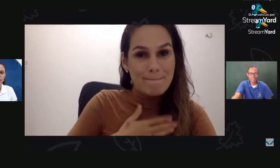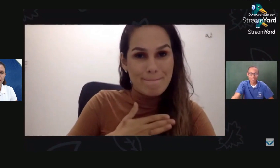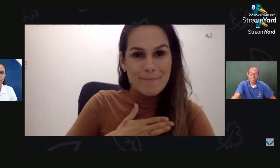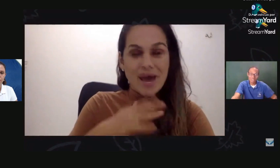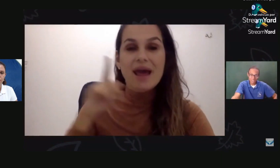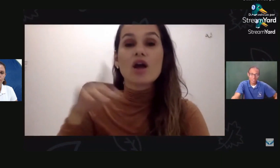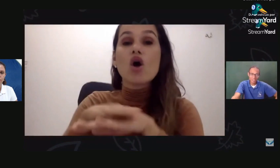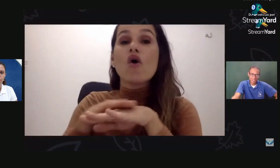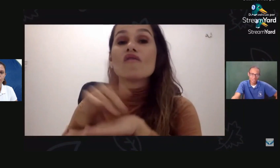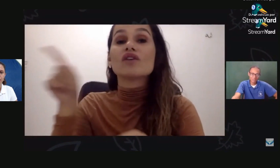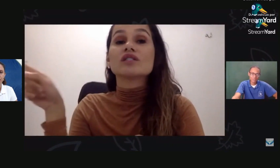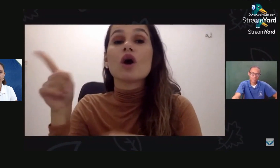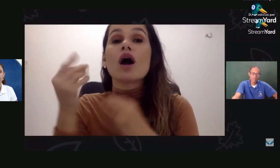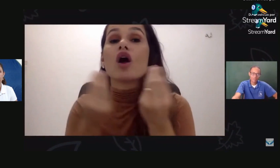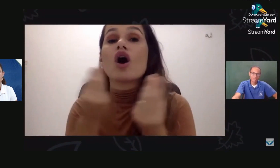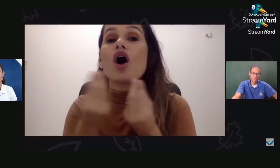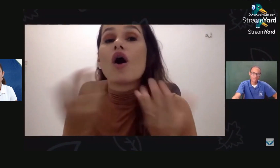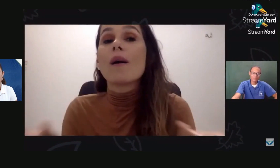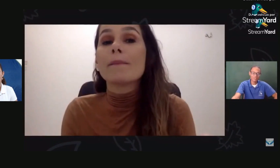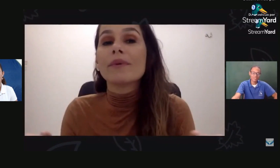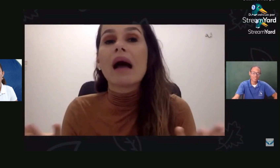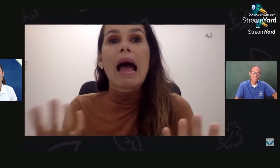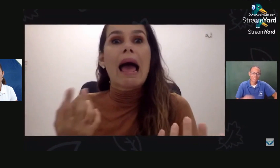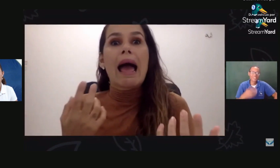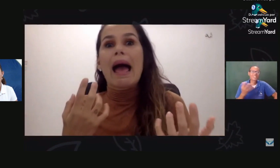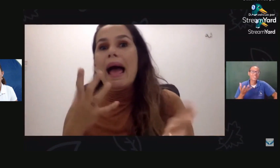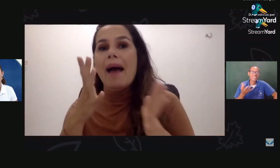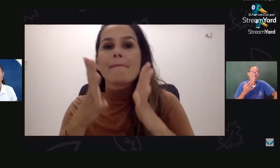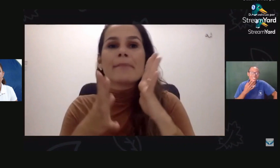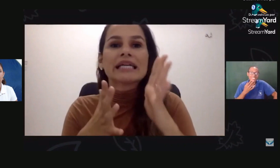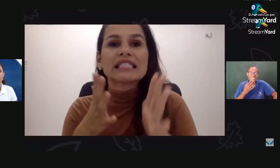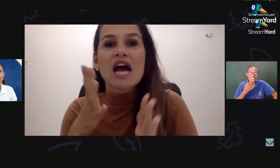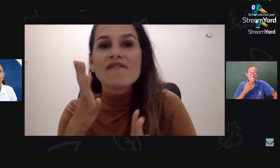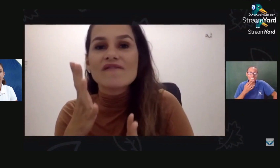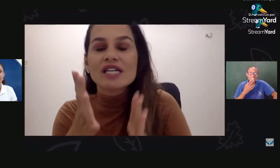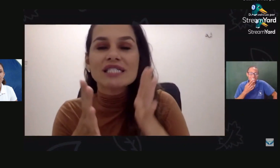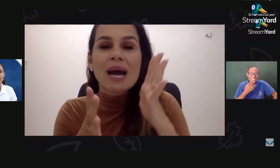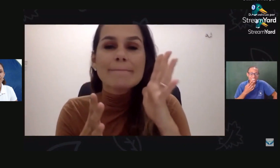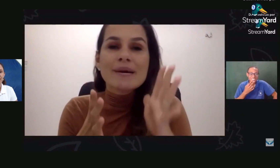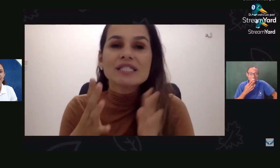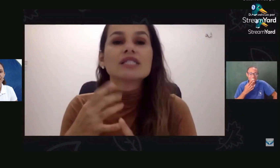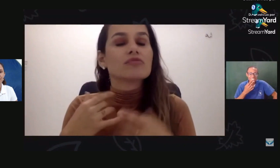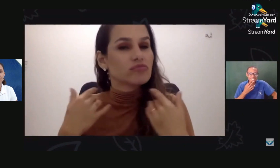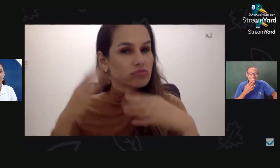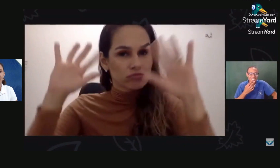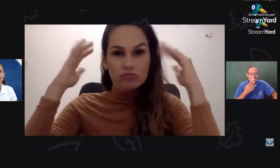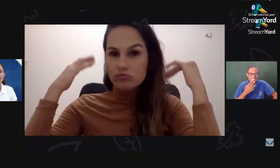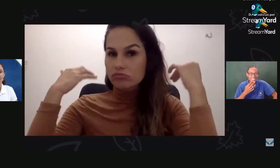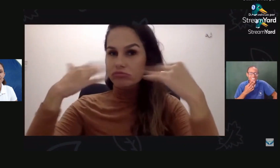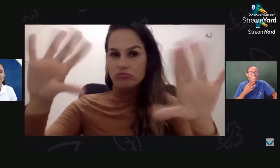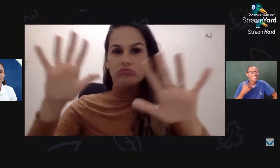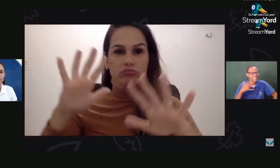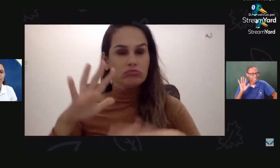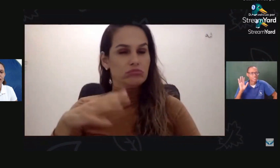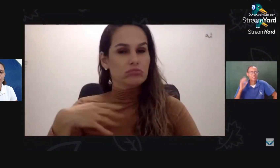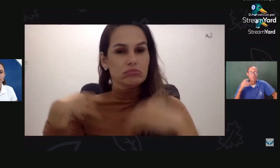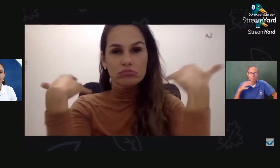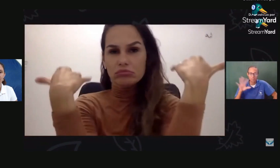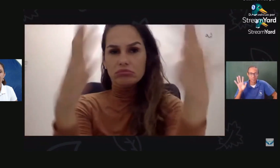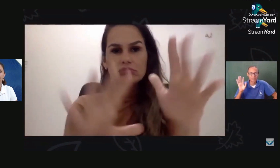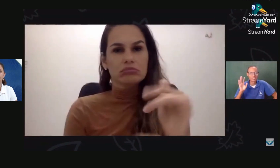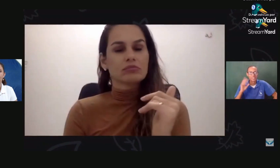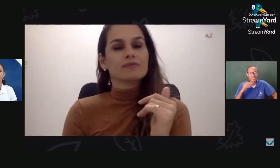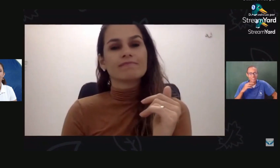por exemplo, quando eu vou, né, como que ele vai conversar então com a minha mãe? E aí ele sinaliza e eu deixo